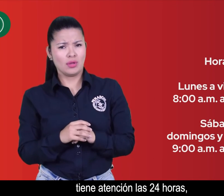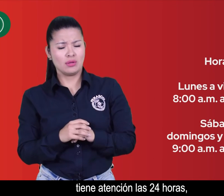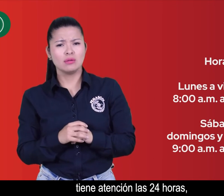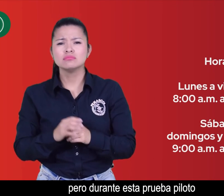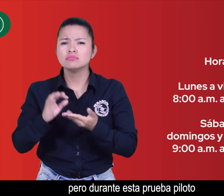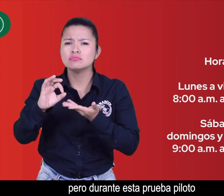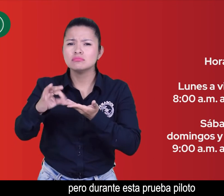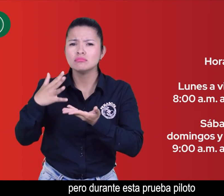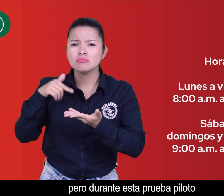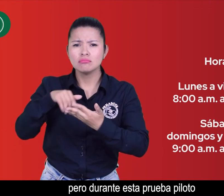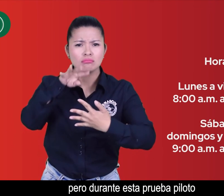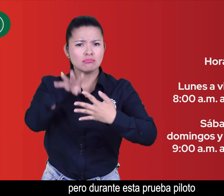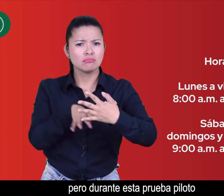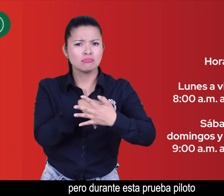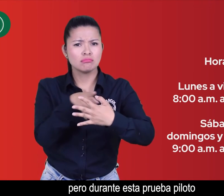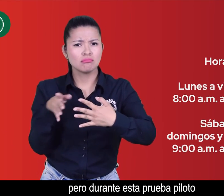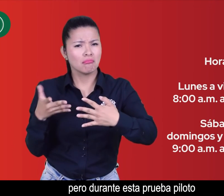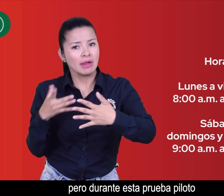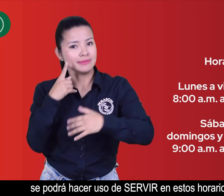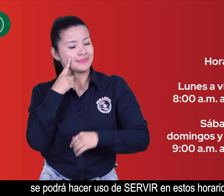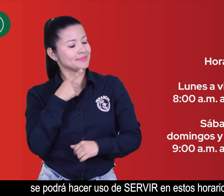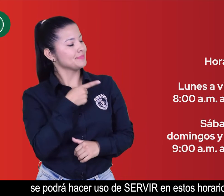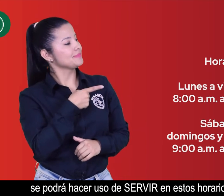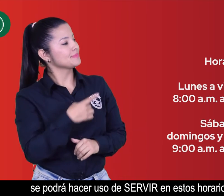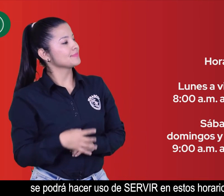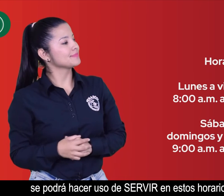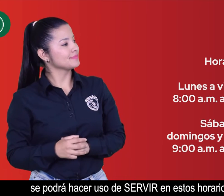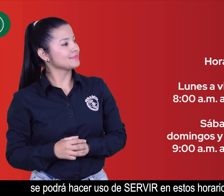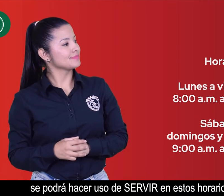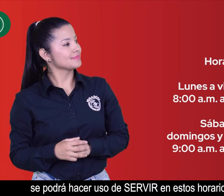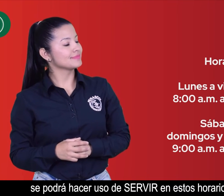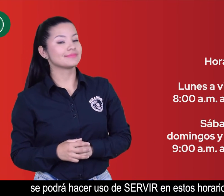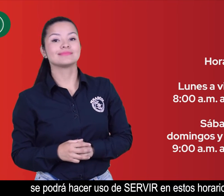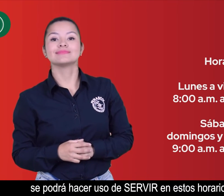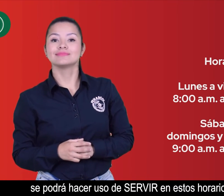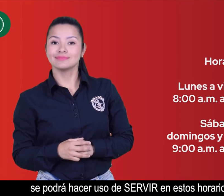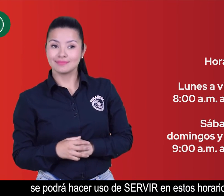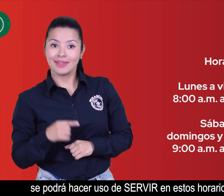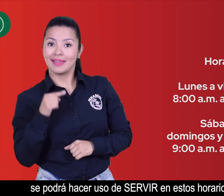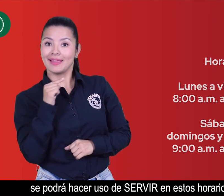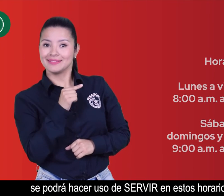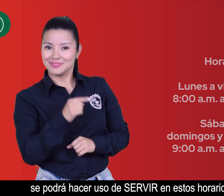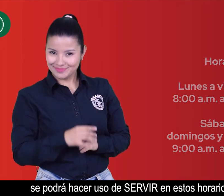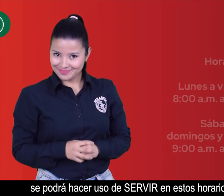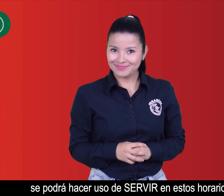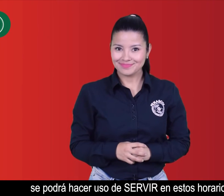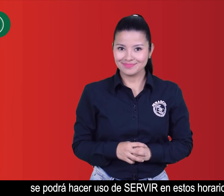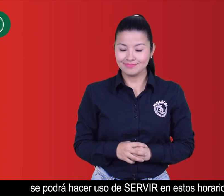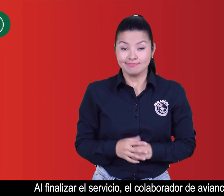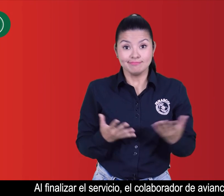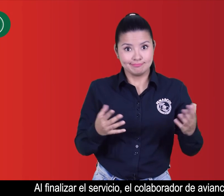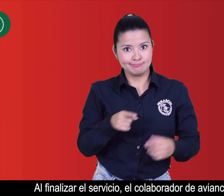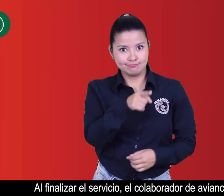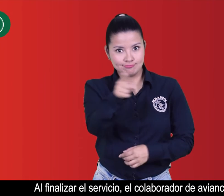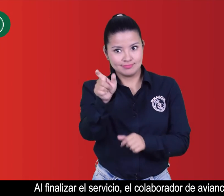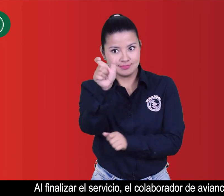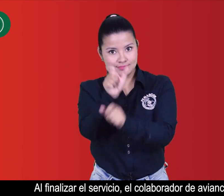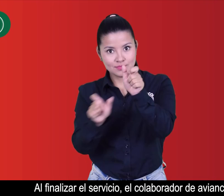Pero durante esta prueba piloto, se podrá hacer uso de Servir en estos horarios. Al finalizar el servicio,